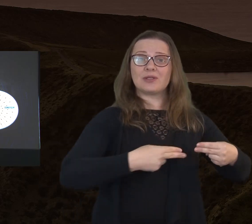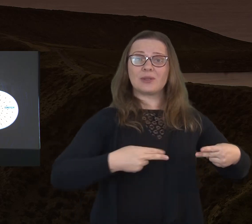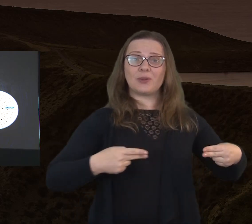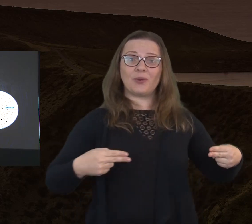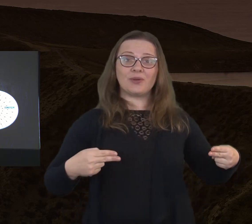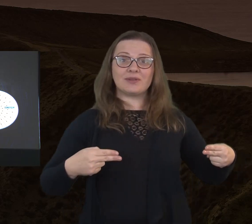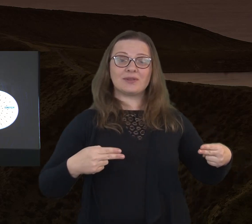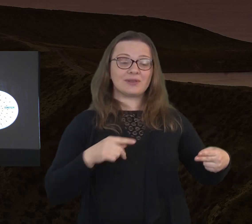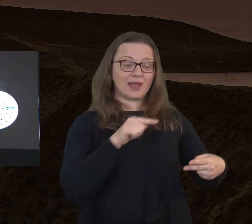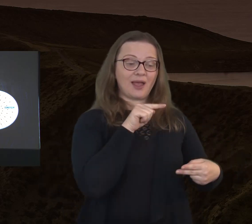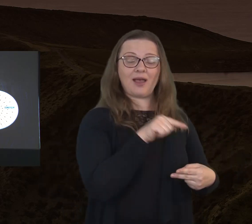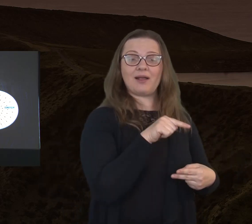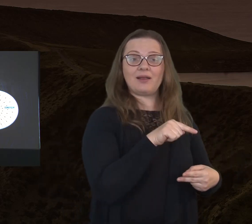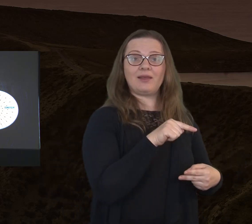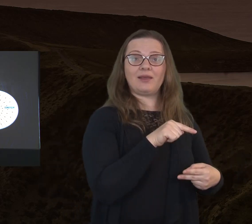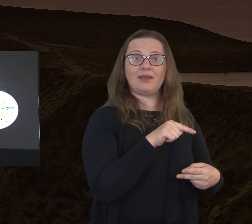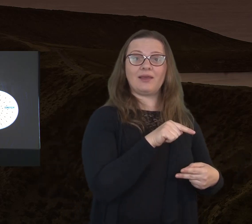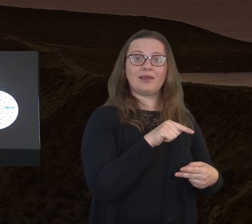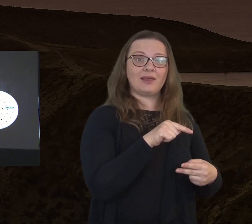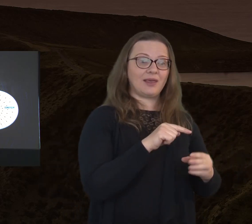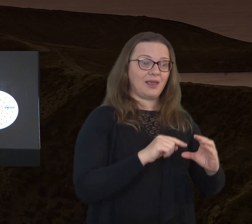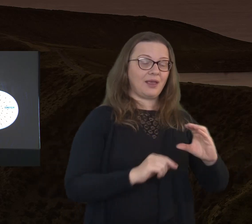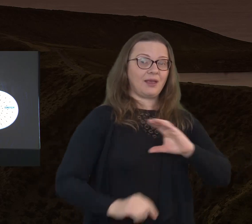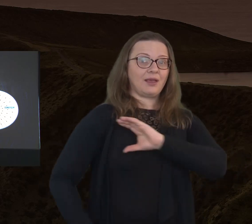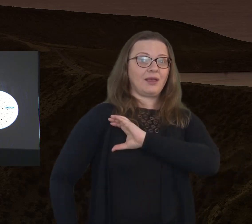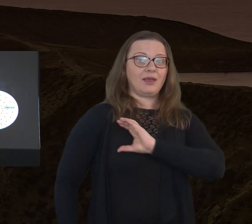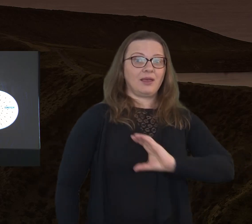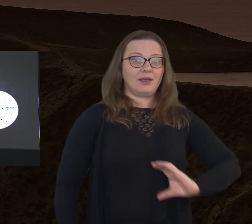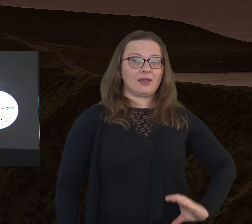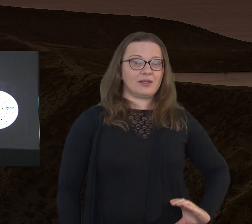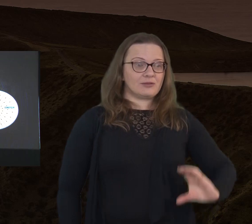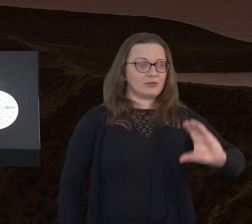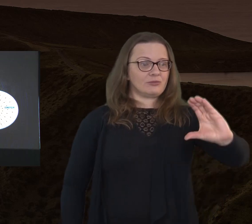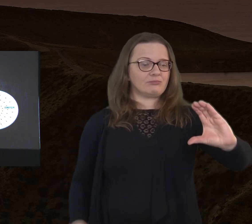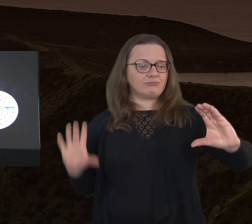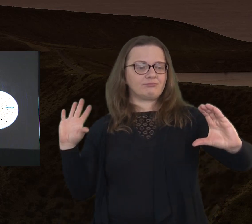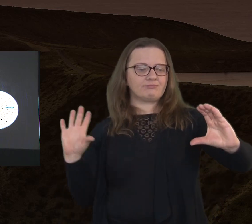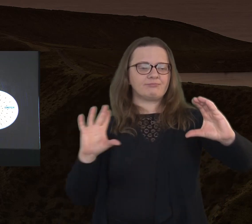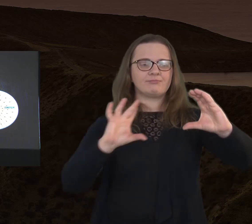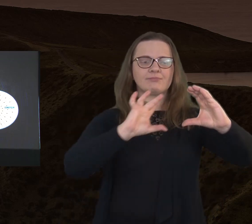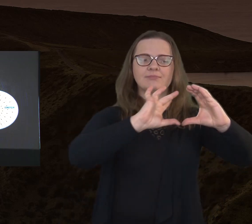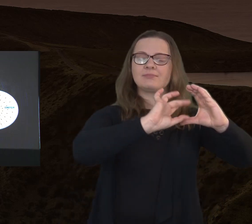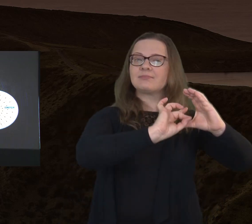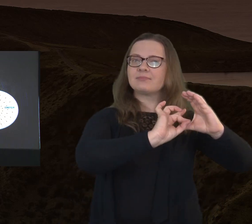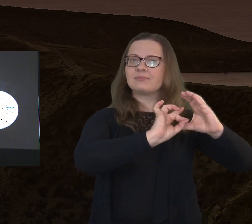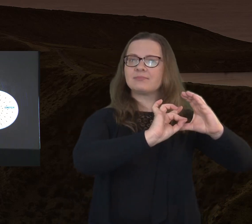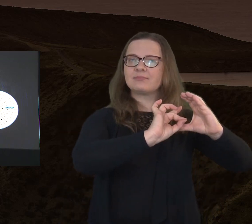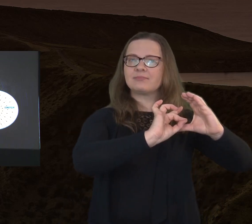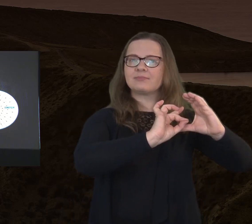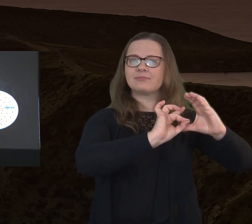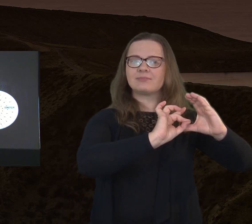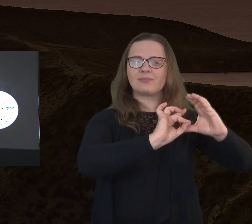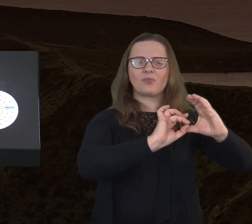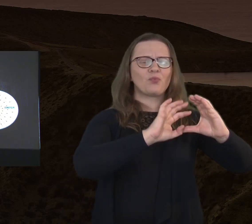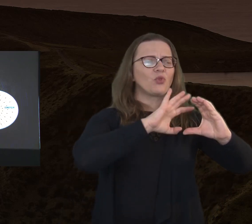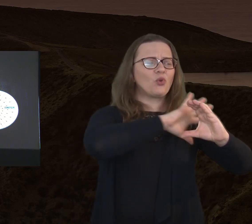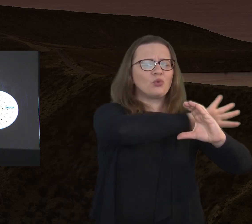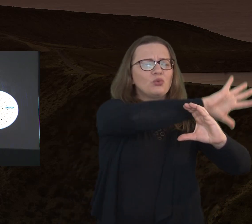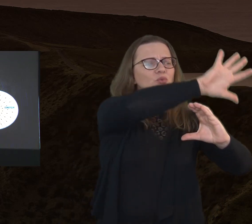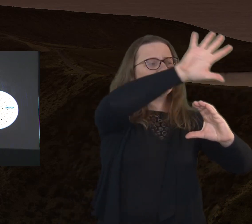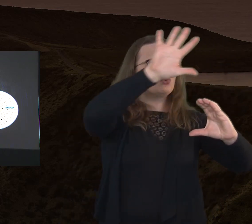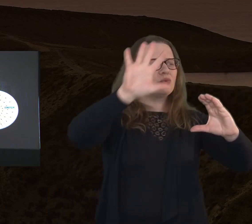conectou a criação ao centro que é Cristo. Então todas as coisas a nível da criação